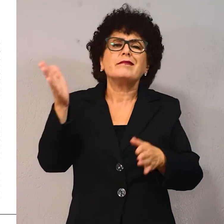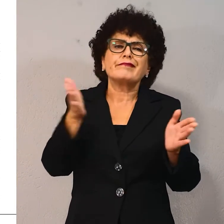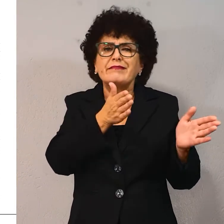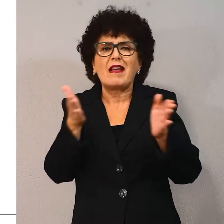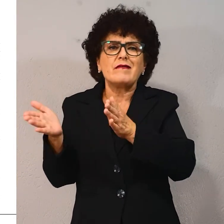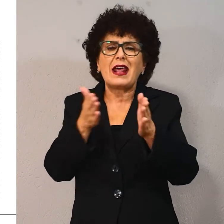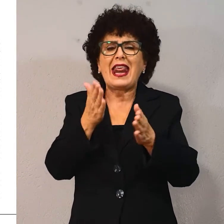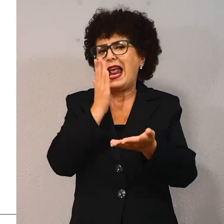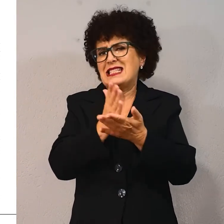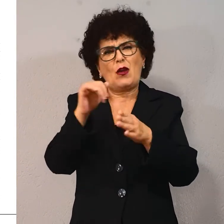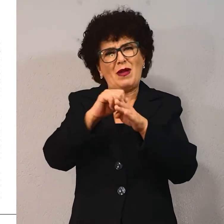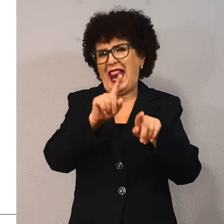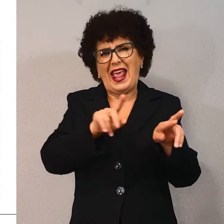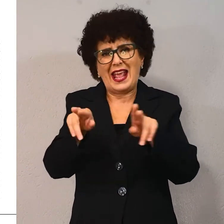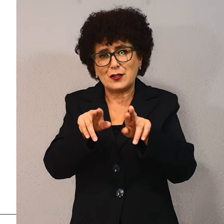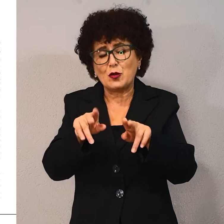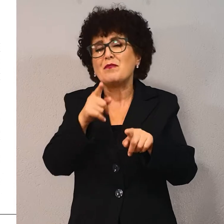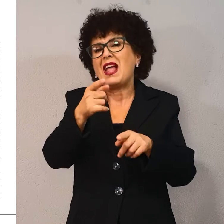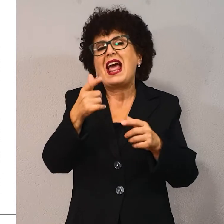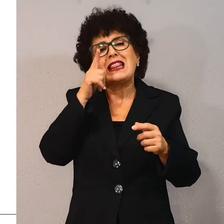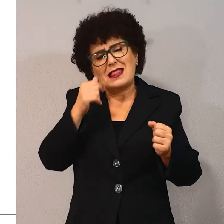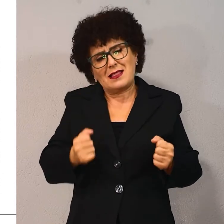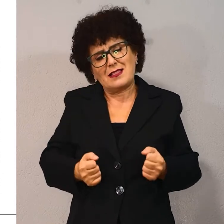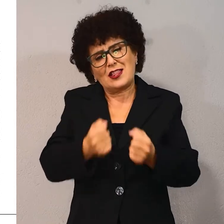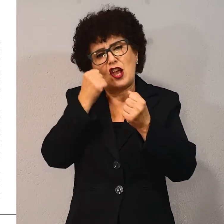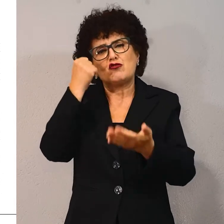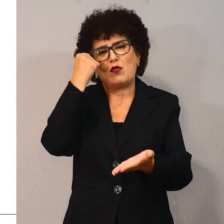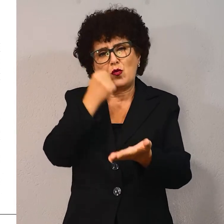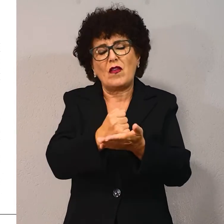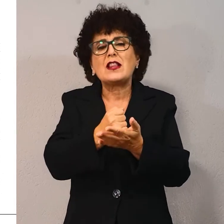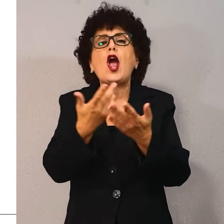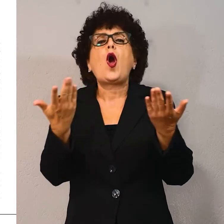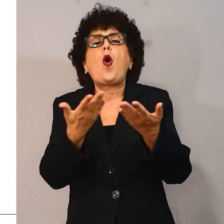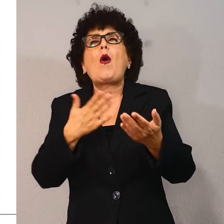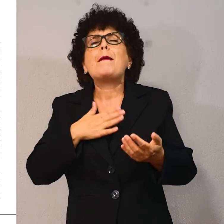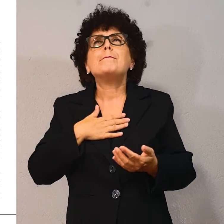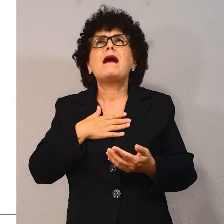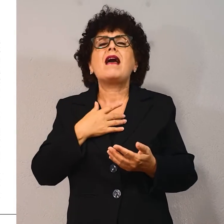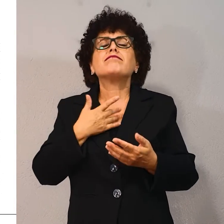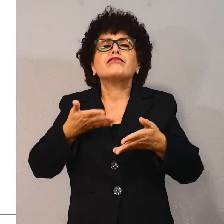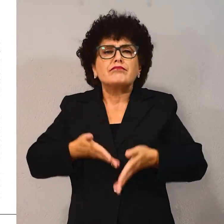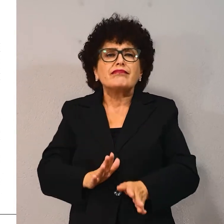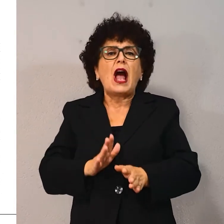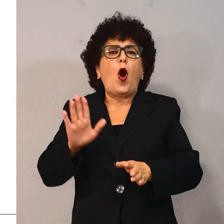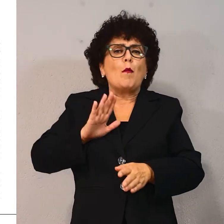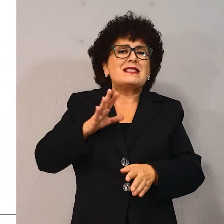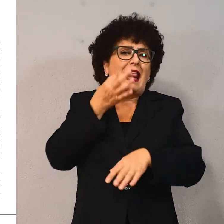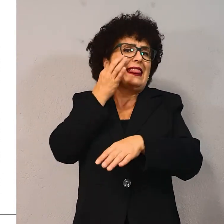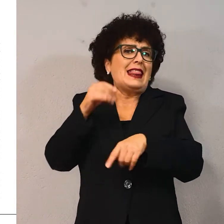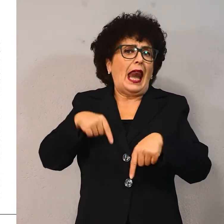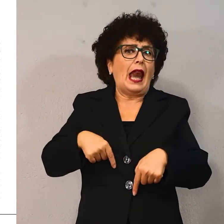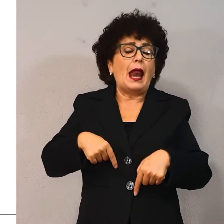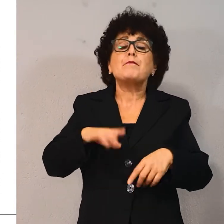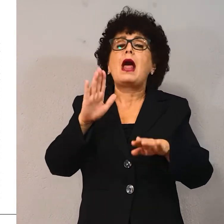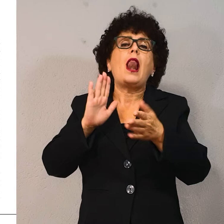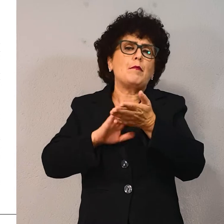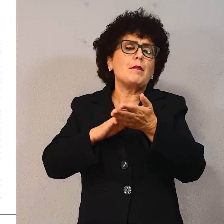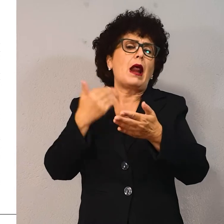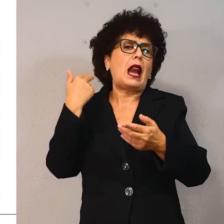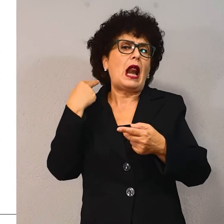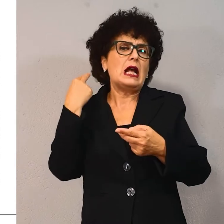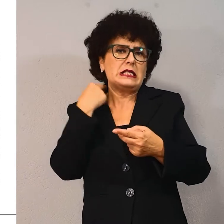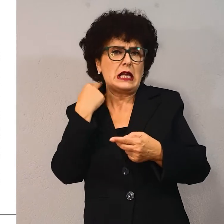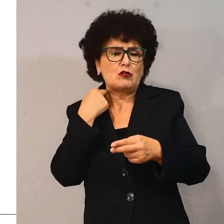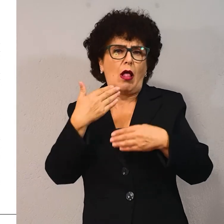секој месец, па поради тоа е потешко да се утврдат плодните денови. Доколку имаш сексуални